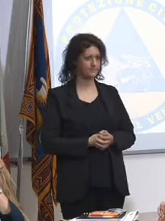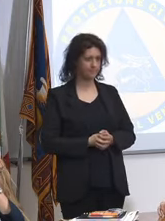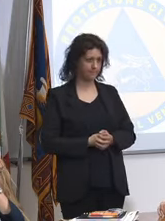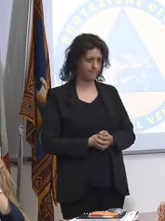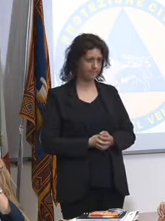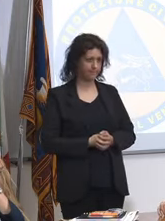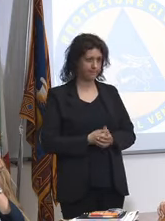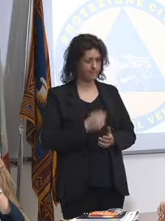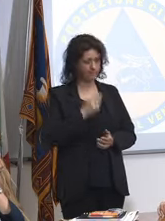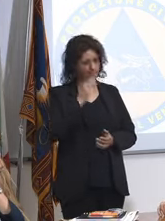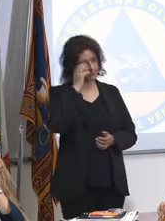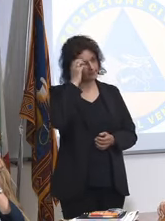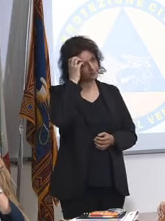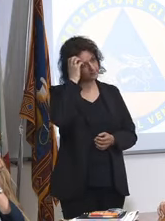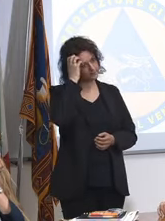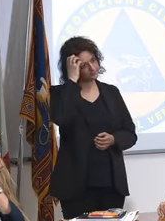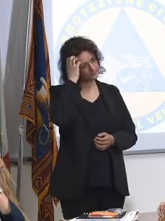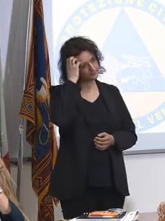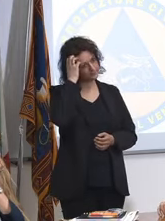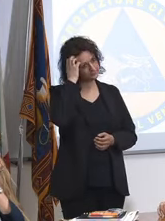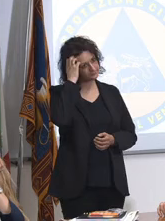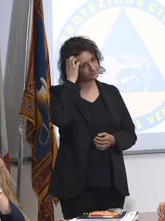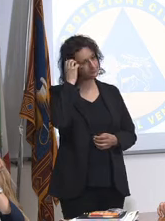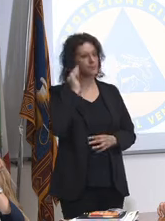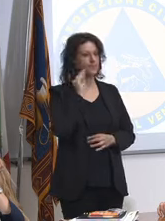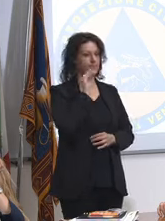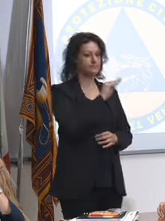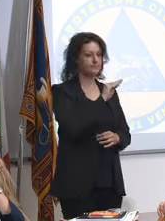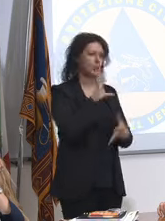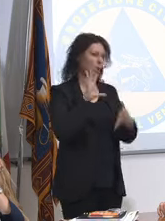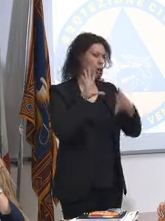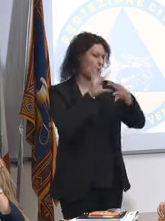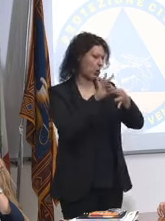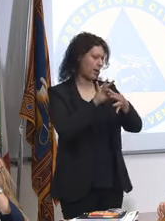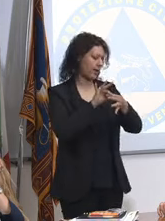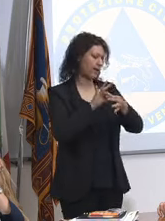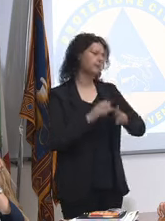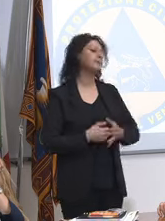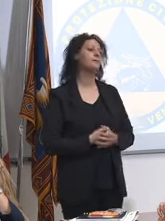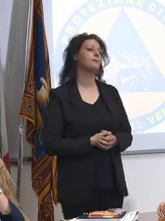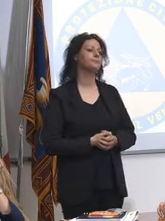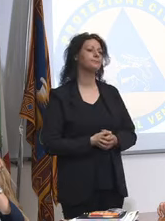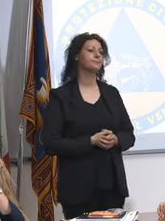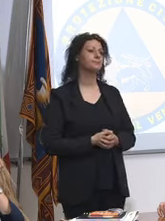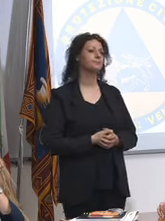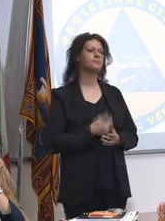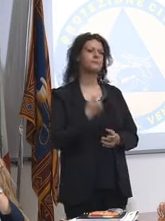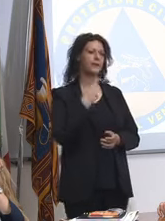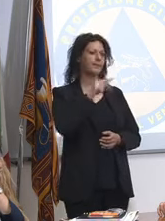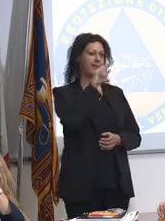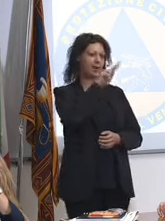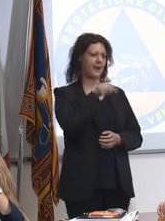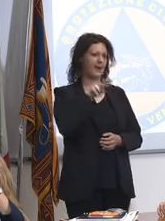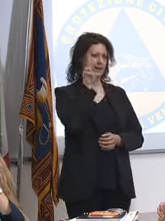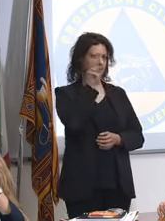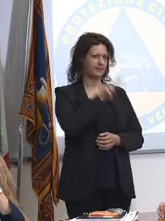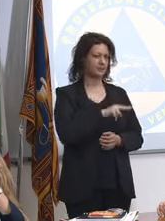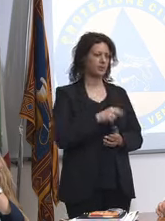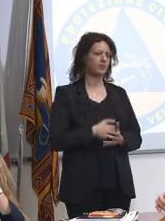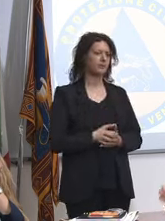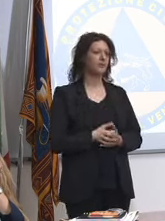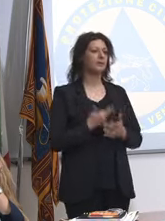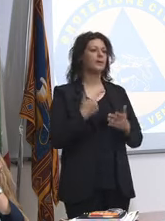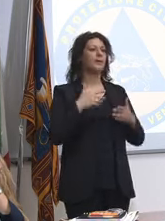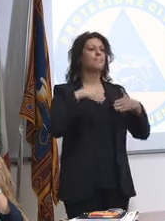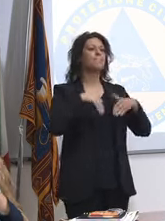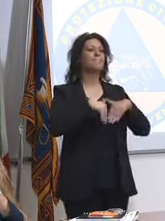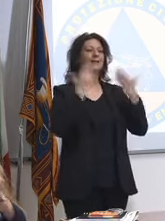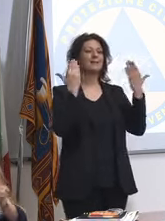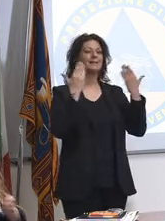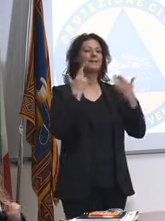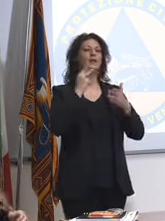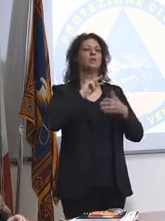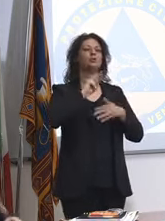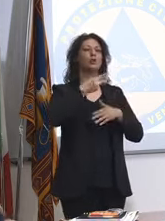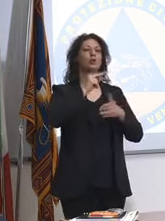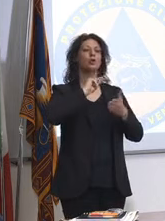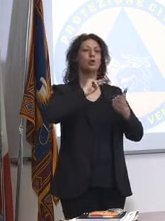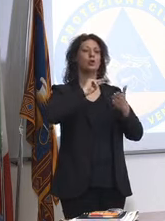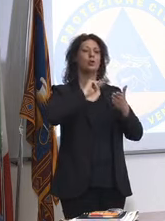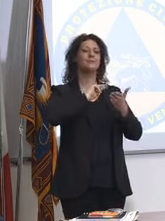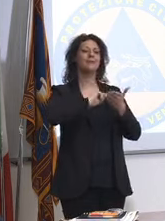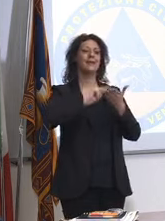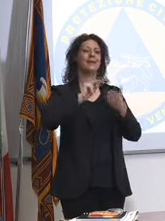Mi collego, se posso. Alda. Sempre al tema sul discorso delle elezioni, questa mattina il sottosegretario Variati